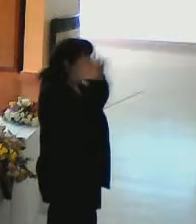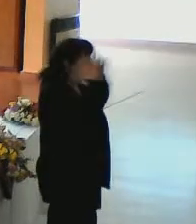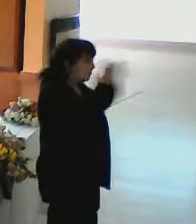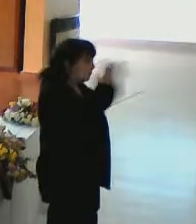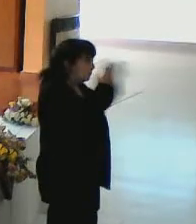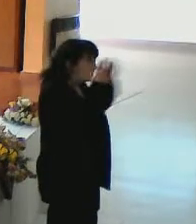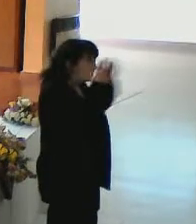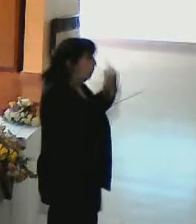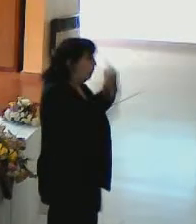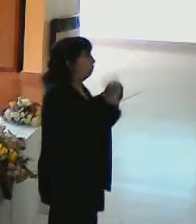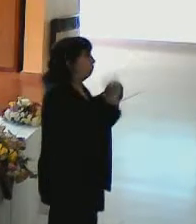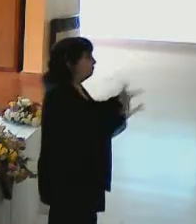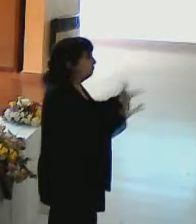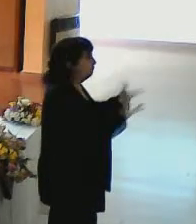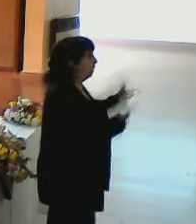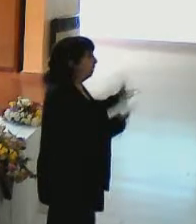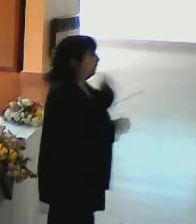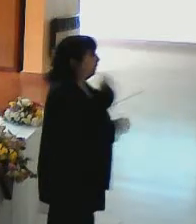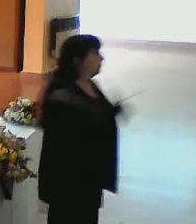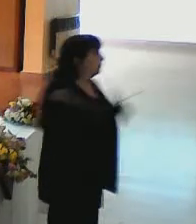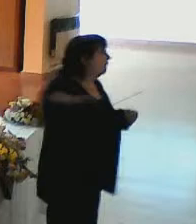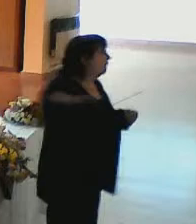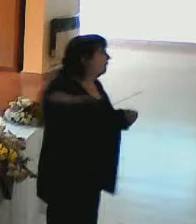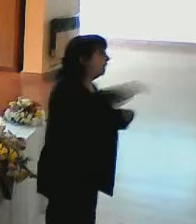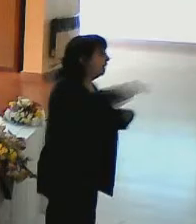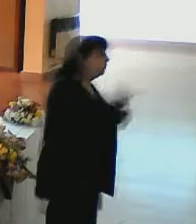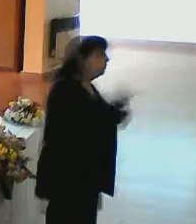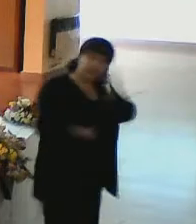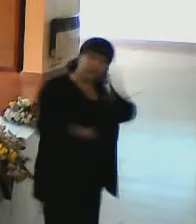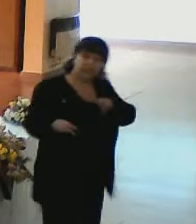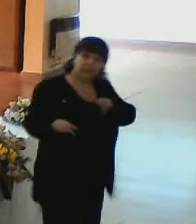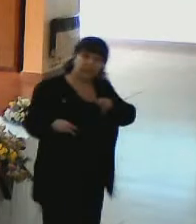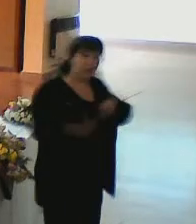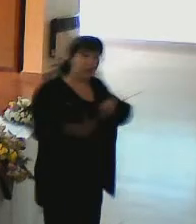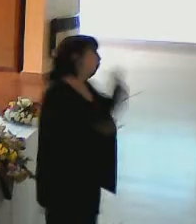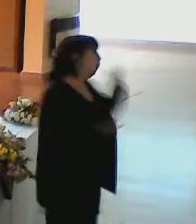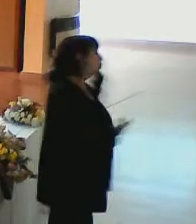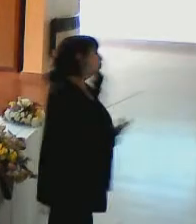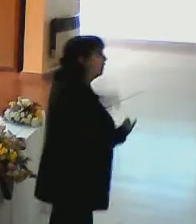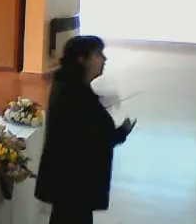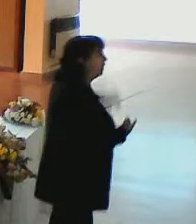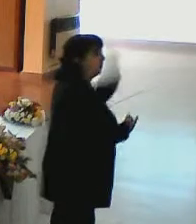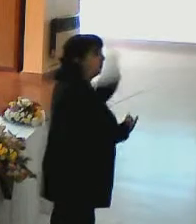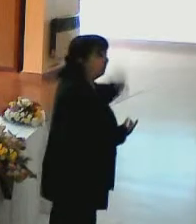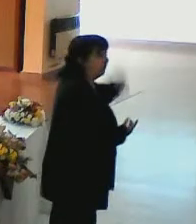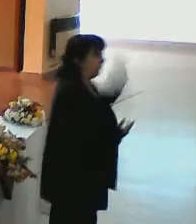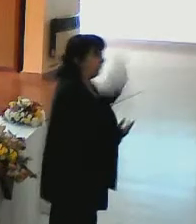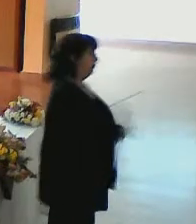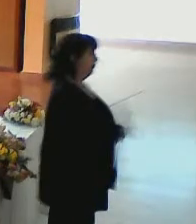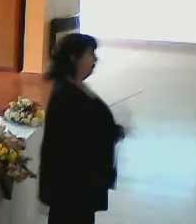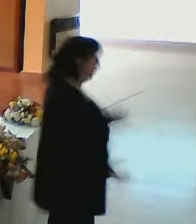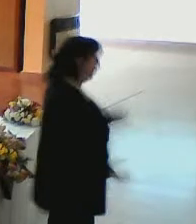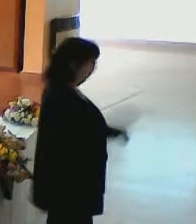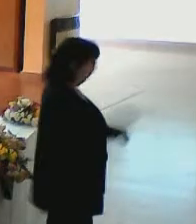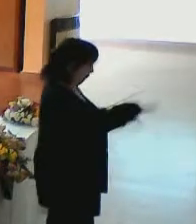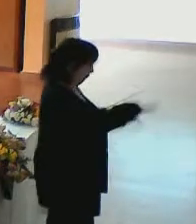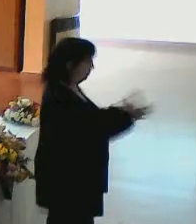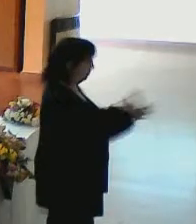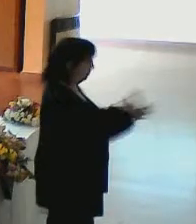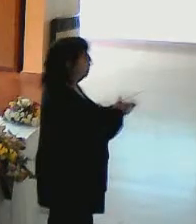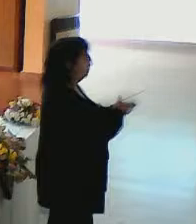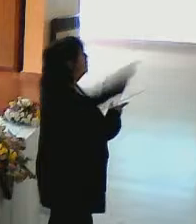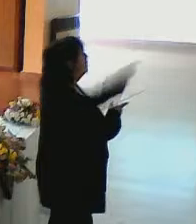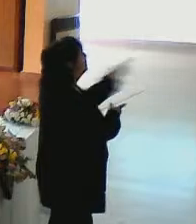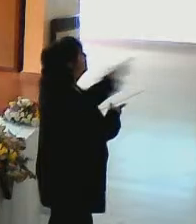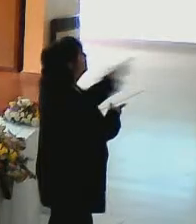se distrae por estímulos irrelevantes, es olvidadizo. ¿Qué es lo que nos dicen los padres de estos chicos? Es